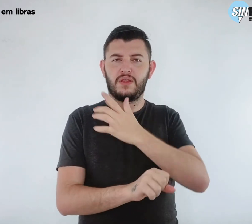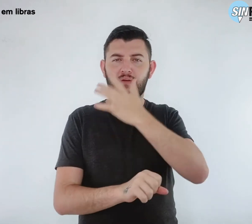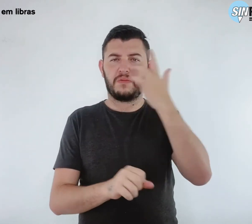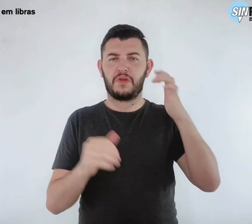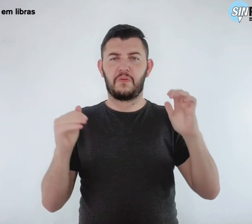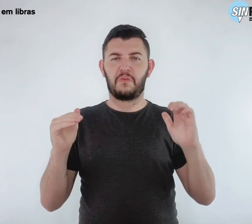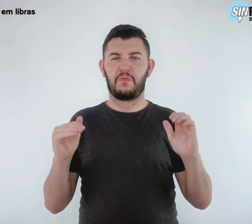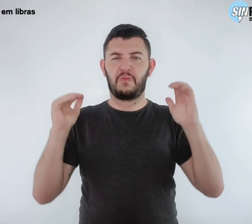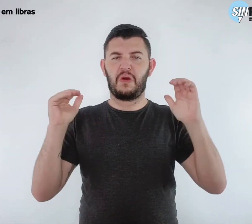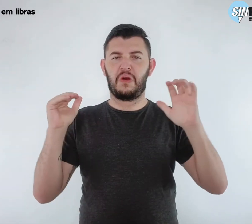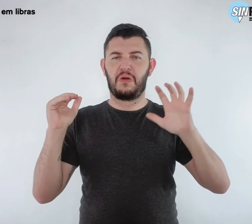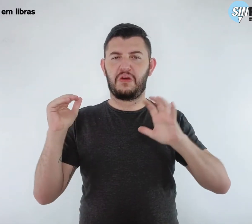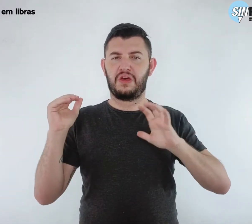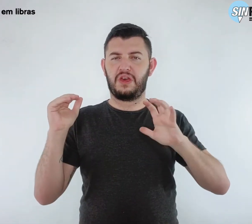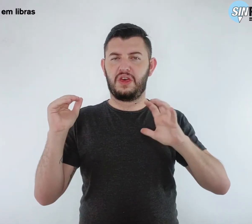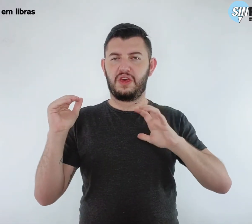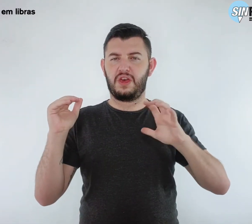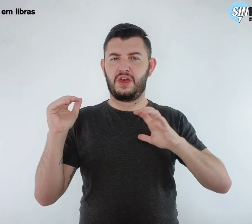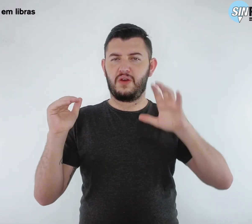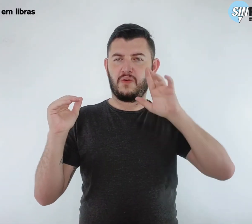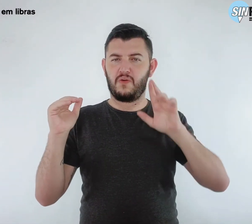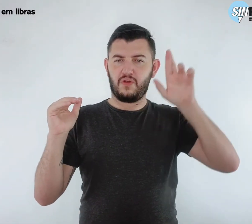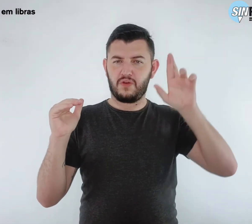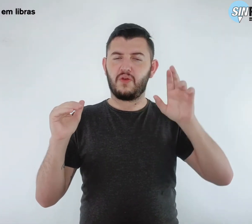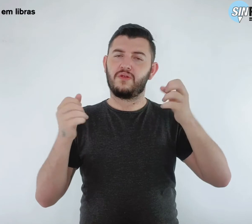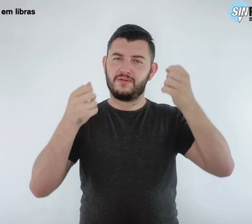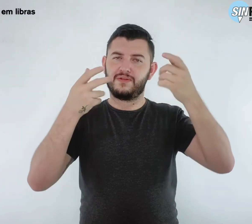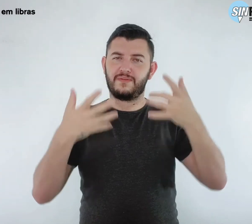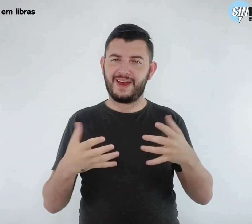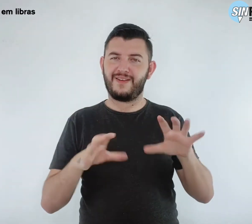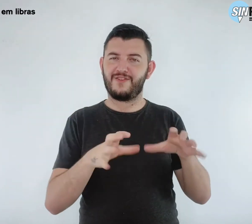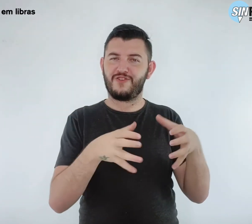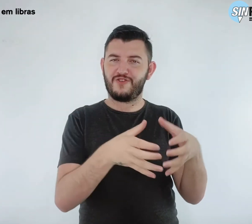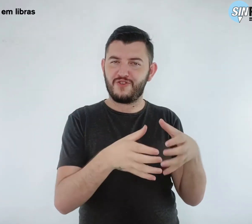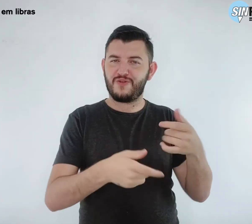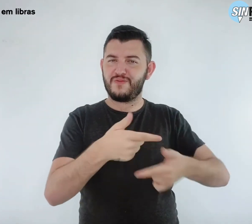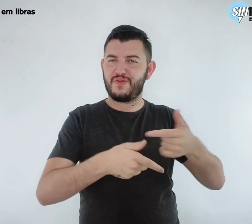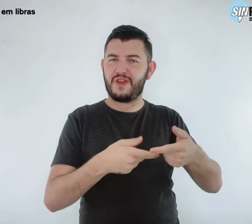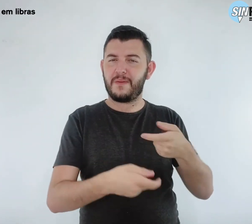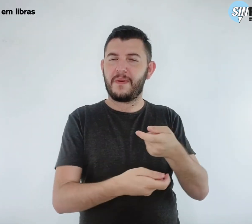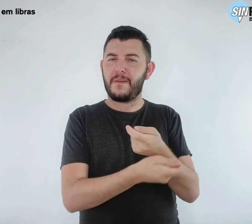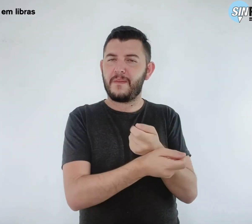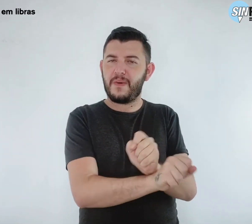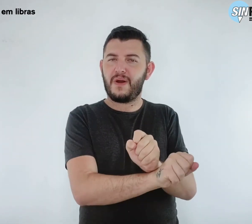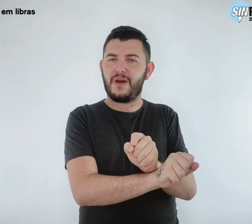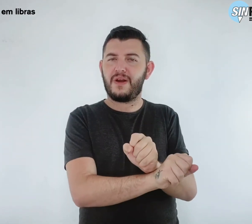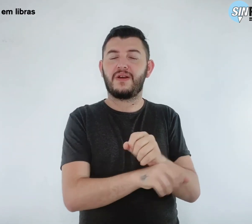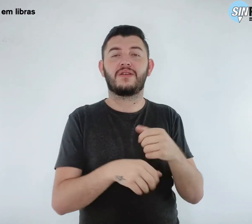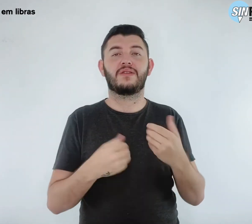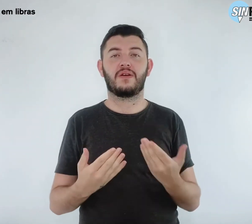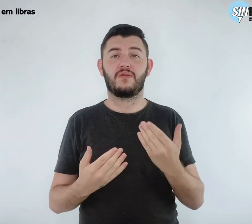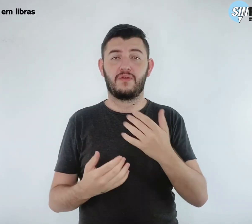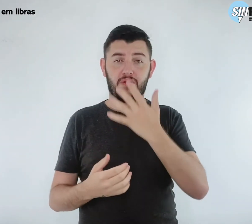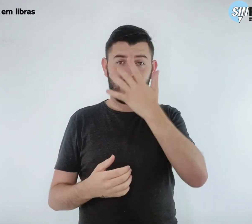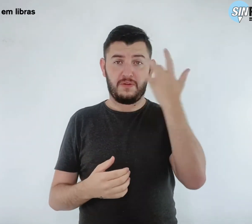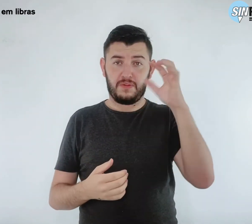usada por gente importante e poderosa. A preocupação dos fazendeiros surgia em